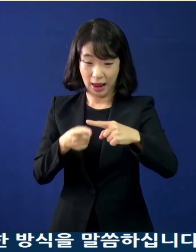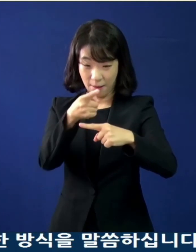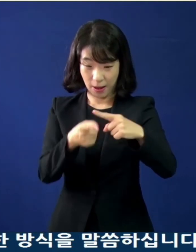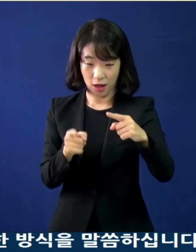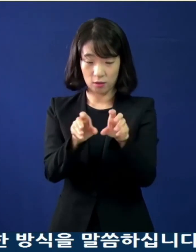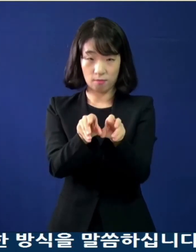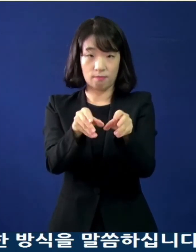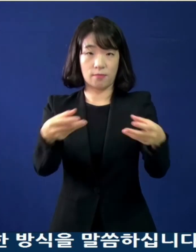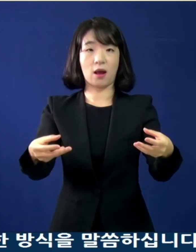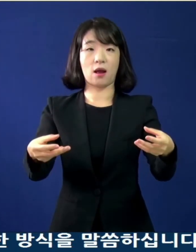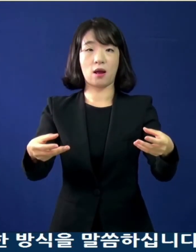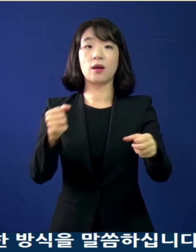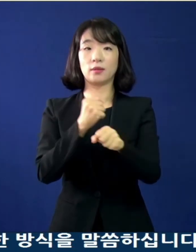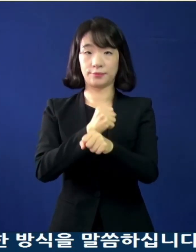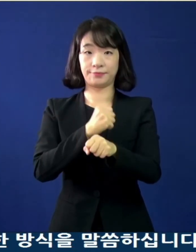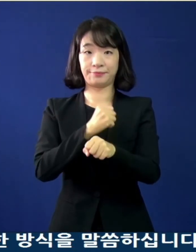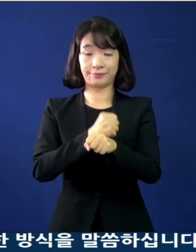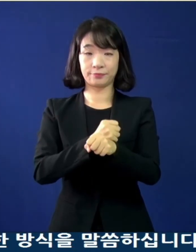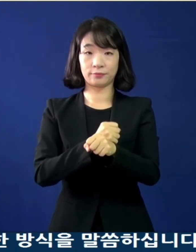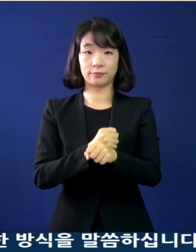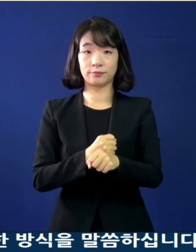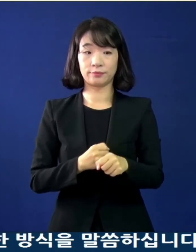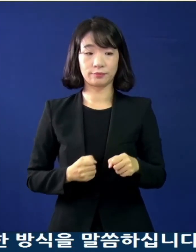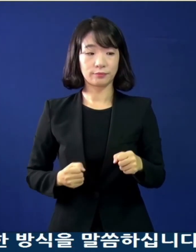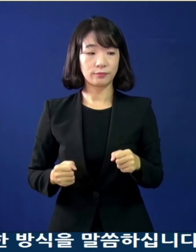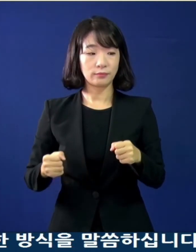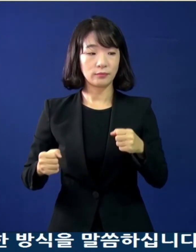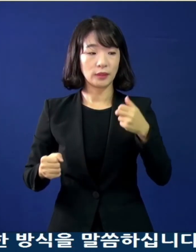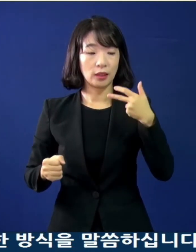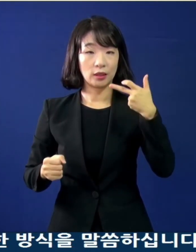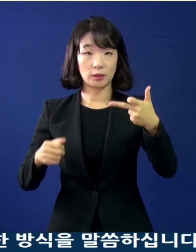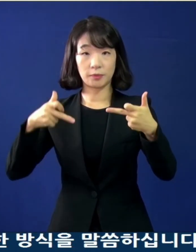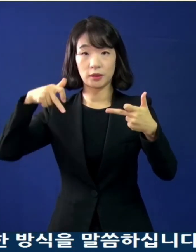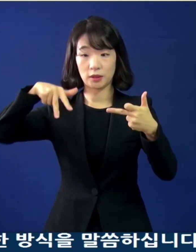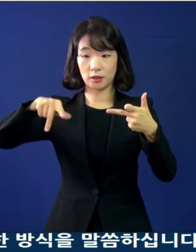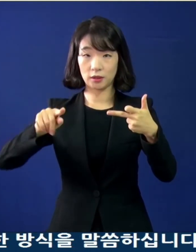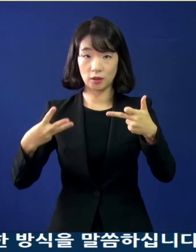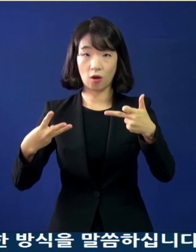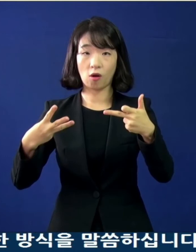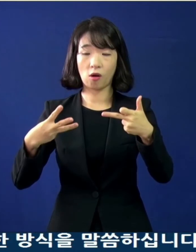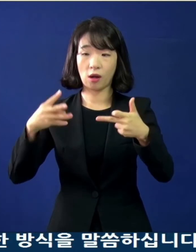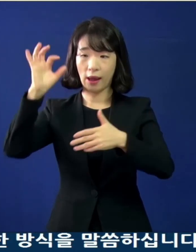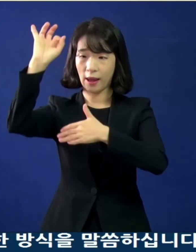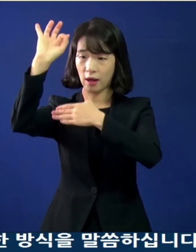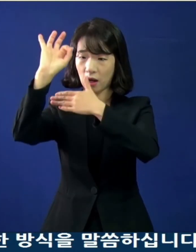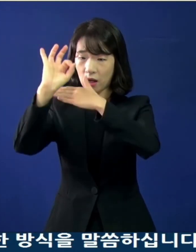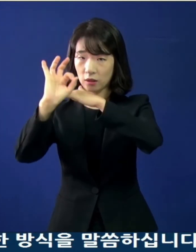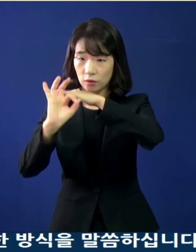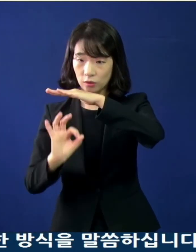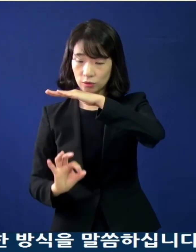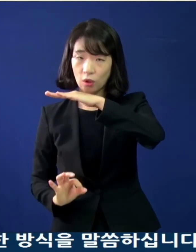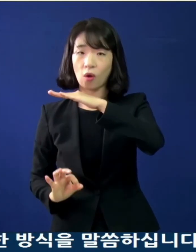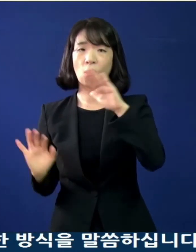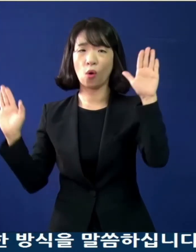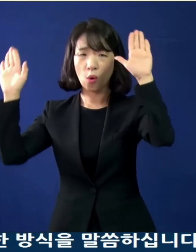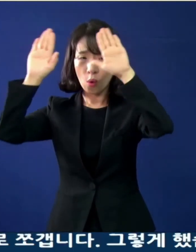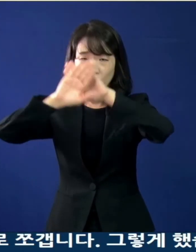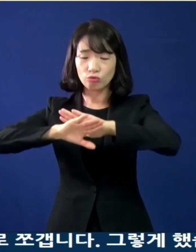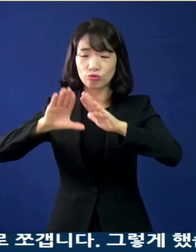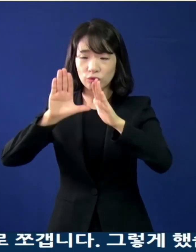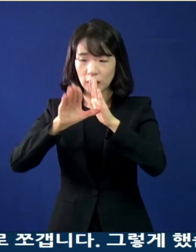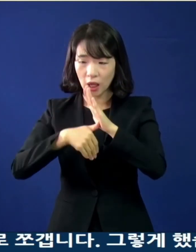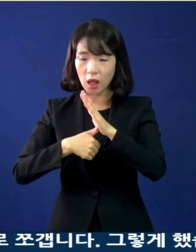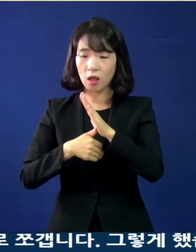17절 자, 준비되셨죠? 17절 읽겠습니다. 해가 져서 어두울 때 연기 나는 화로가